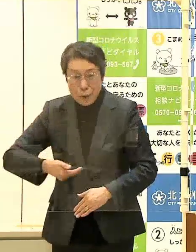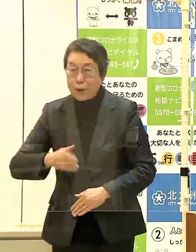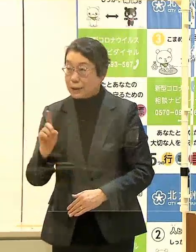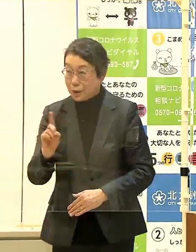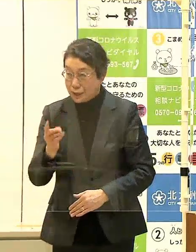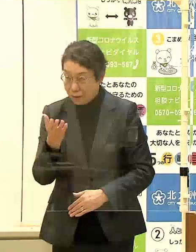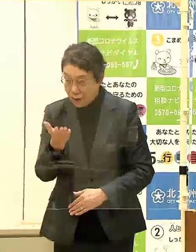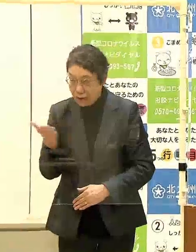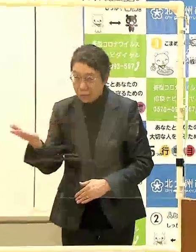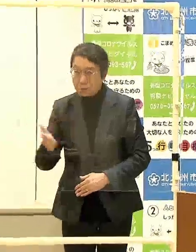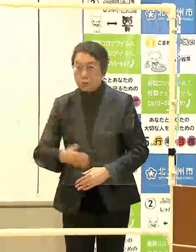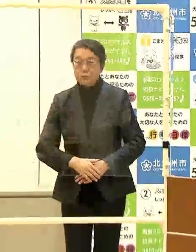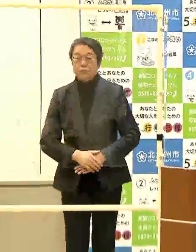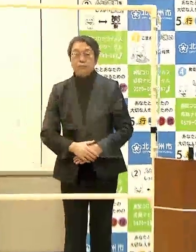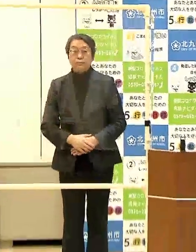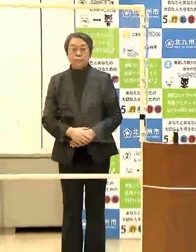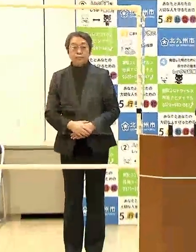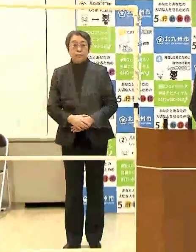ます